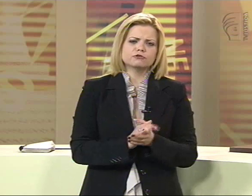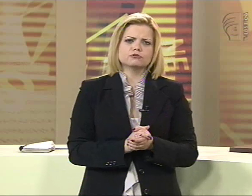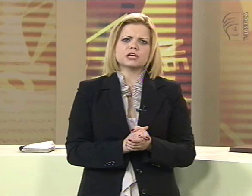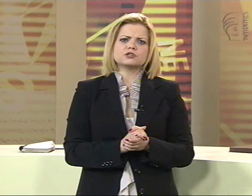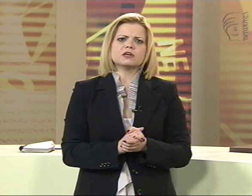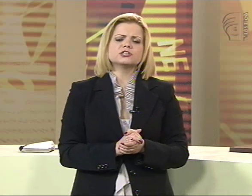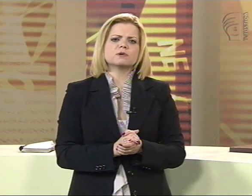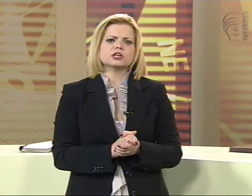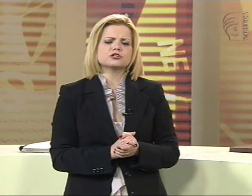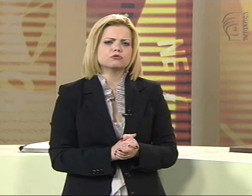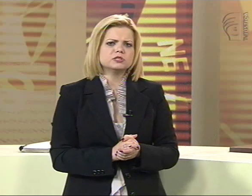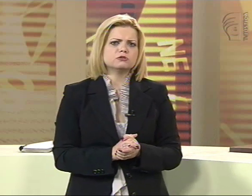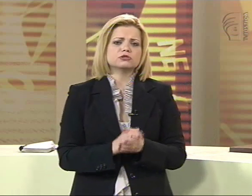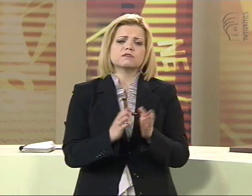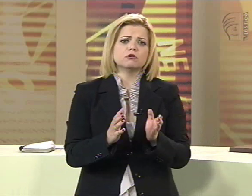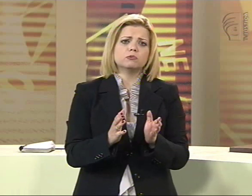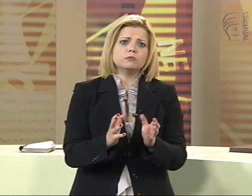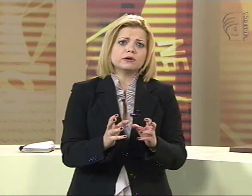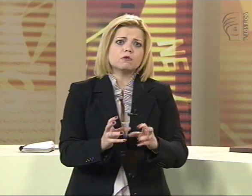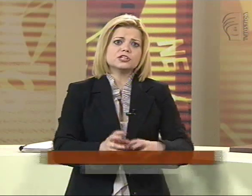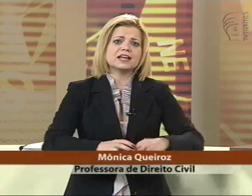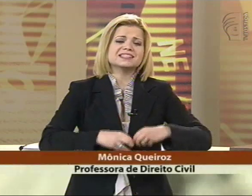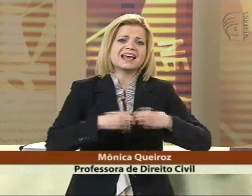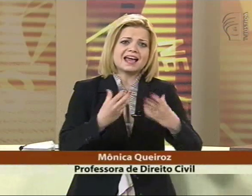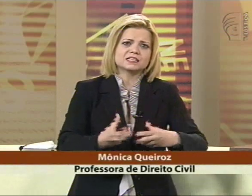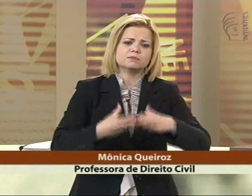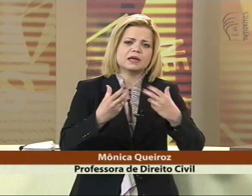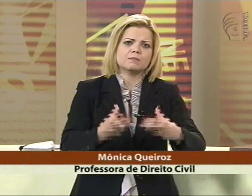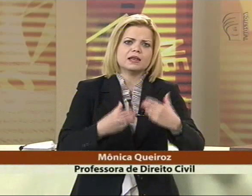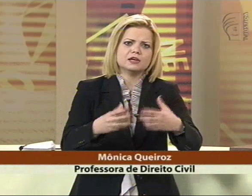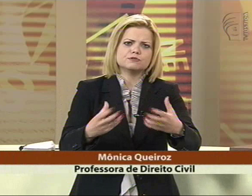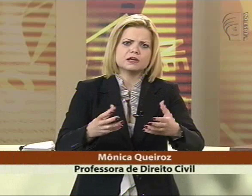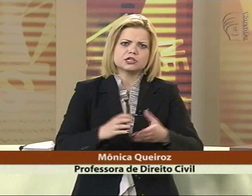único do 7º diz para a gente que o domicílio do servidor público é onde ele exerce permanentemente as suas